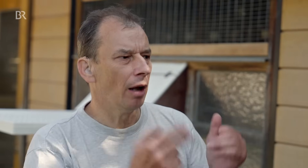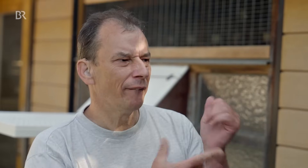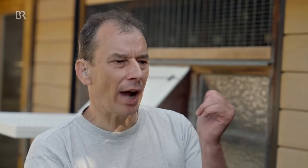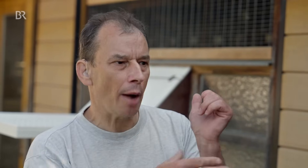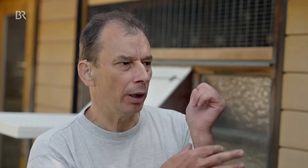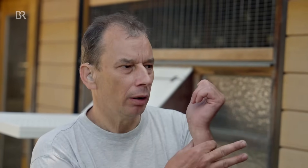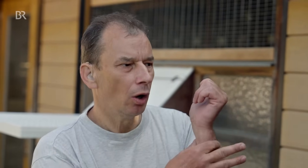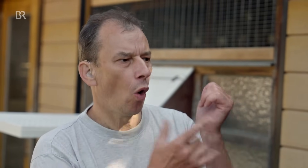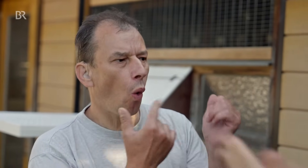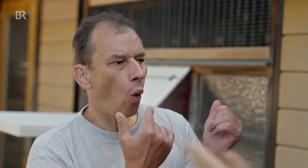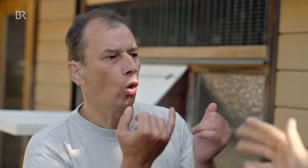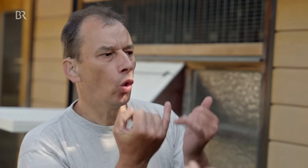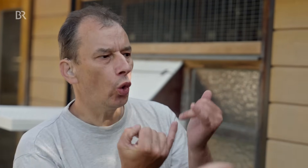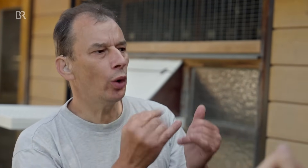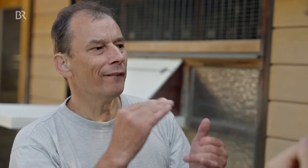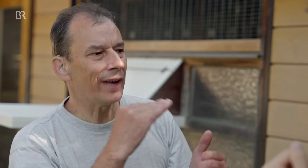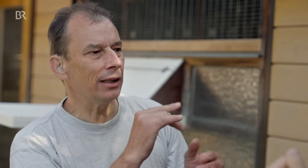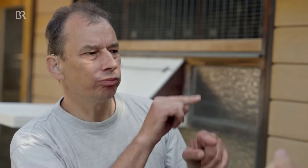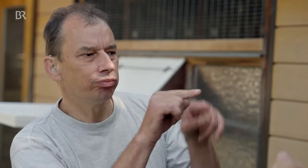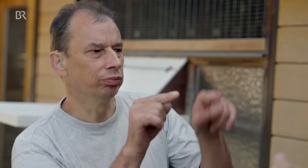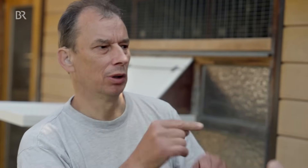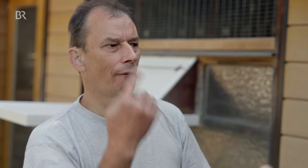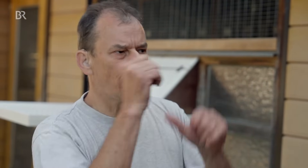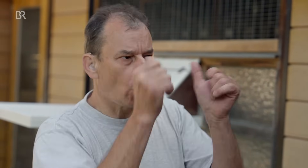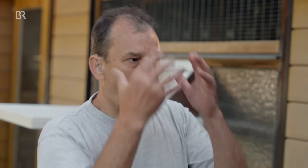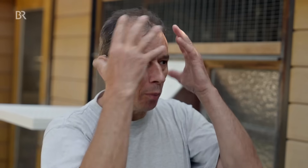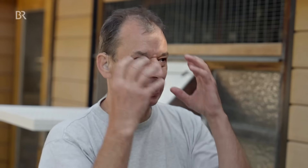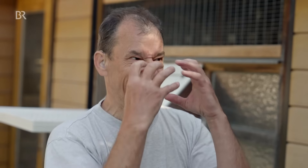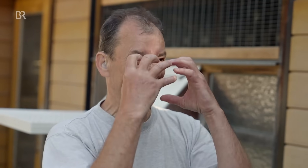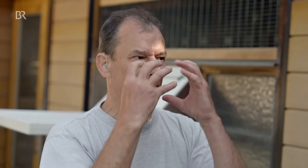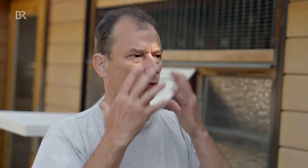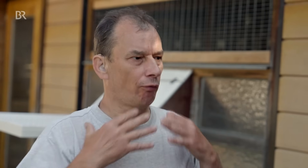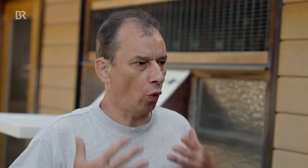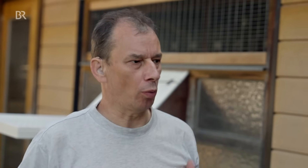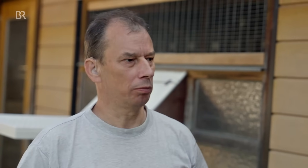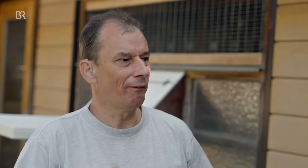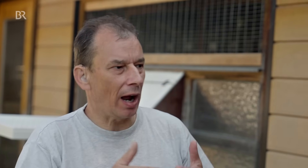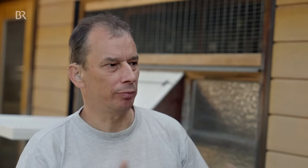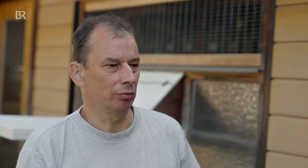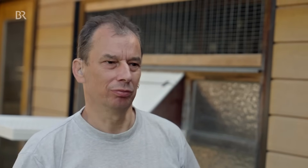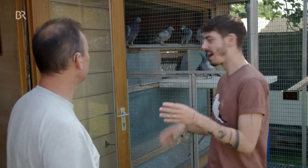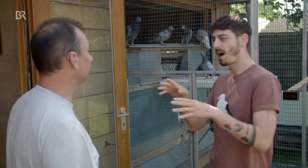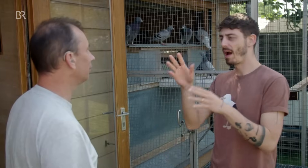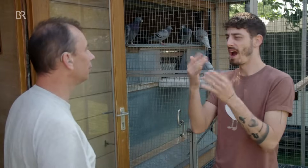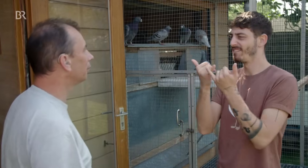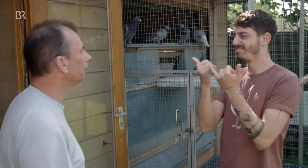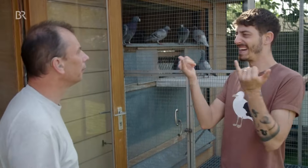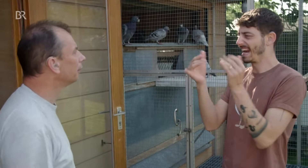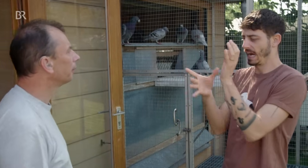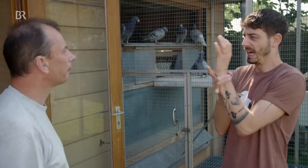Farben der Fußringe anschauen. Rot, grün, weiß und so weiter. Aber die Tauben haben auch unterschiedliche Kopfformen, Schnäbel, Körper. Wie bekommen die denn